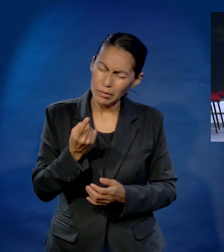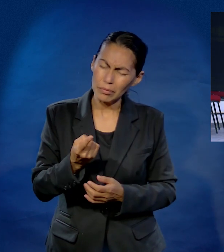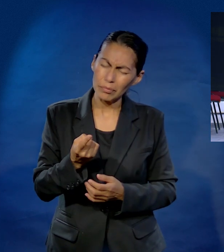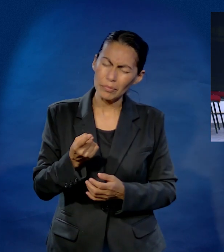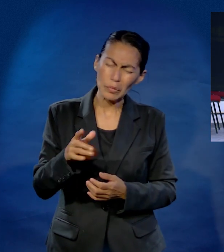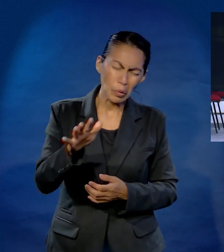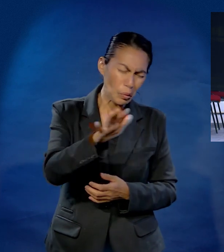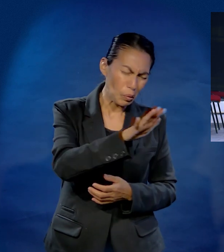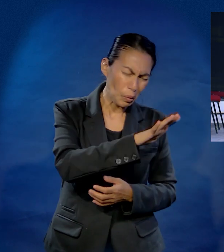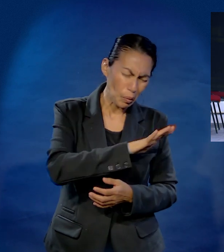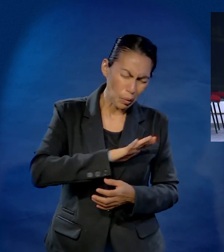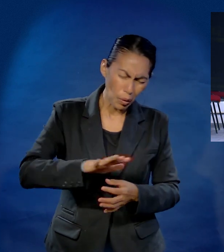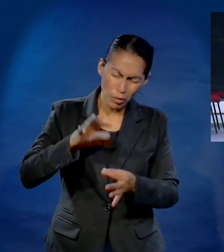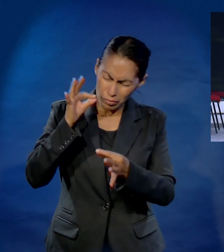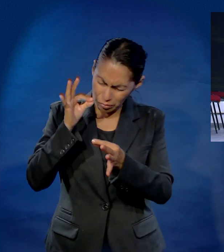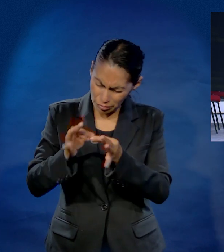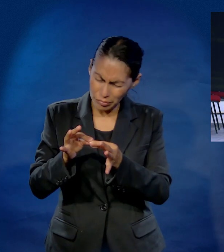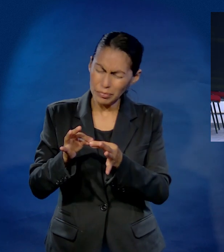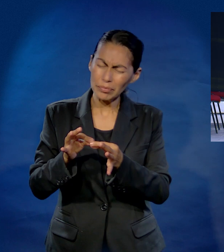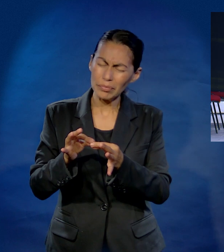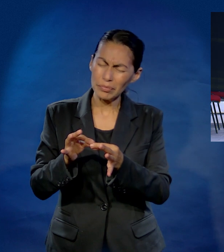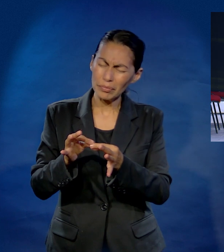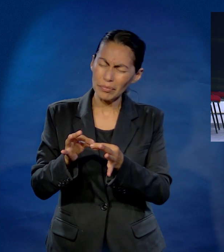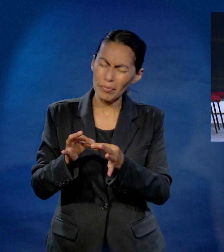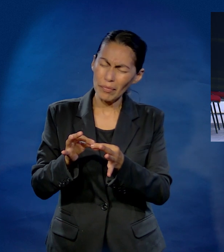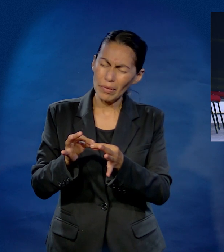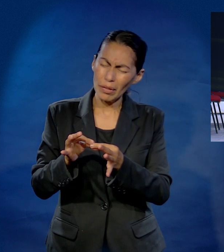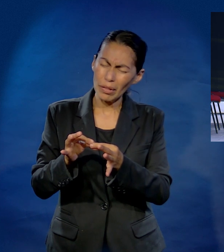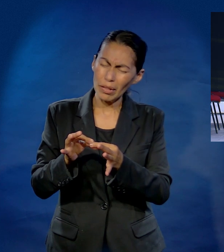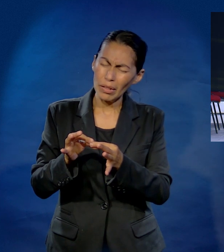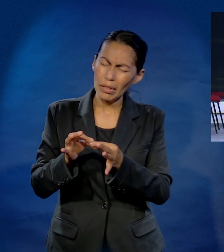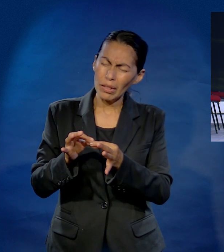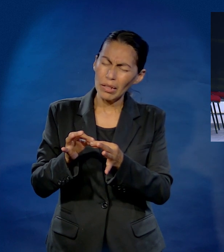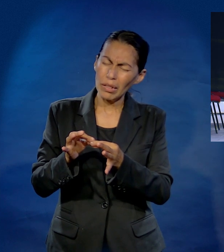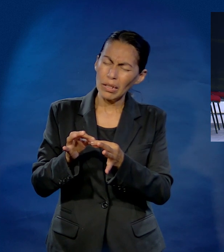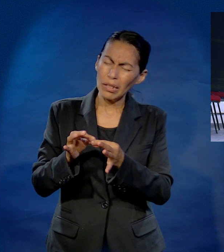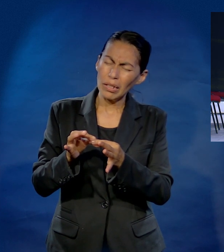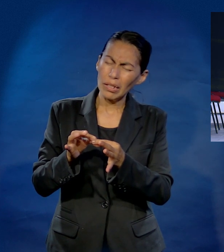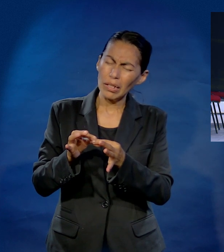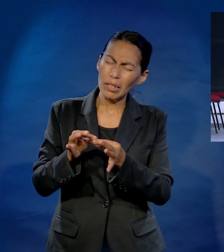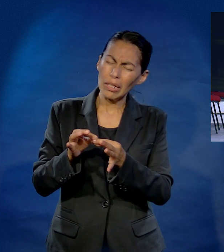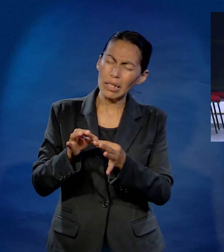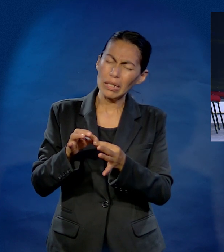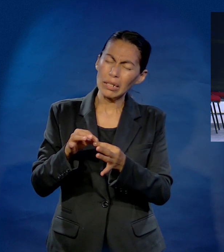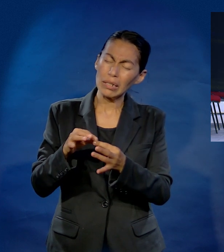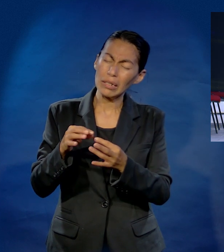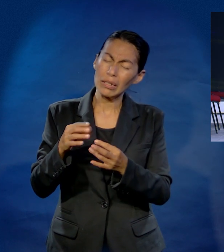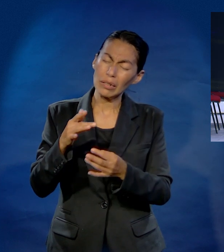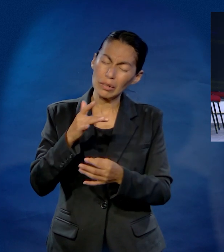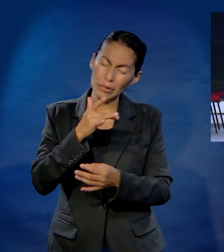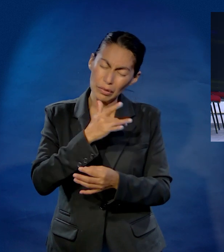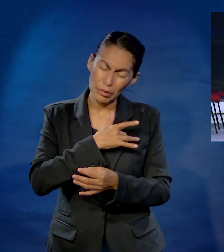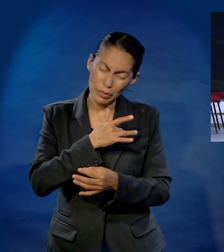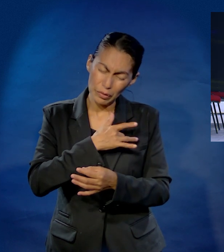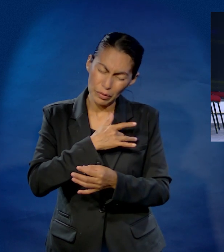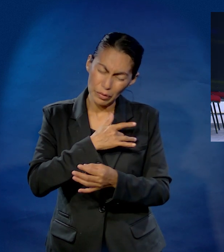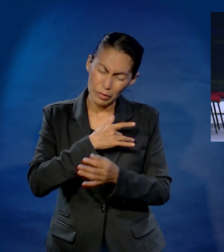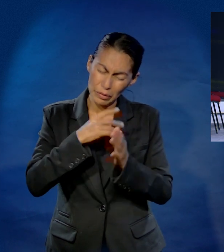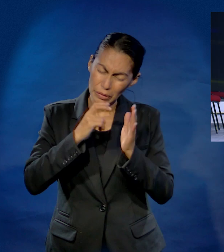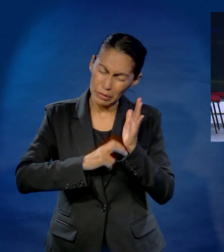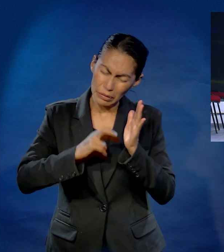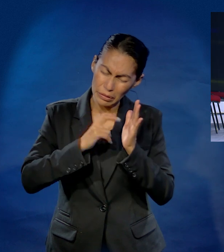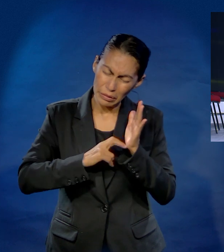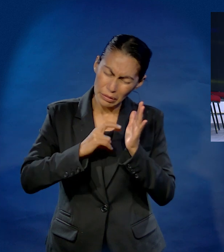Todo está puesto, la mesa está servida, pero Señor, ese cambio de reino y ese cambio de corazón no